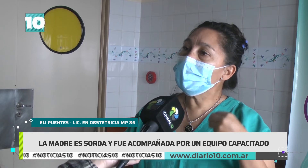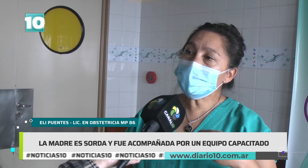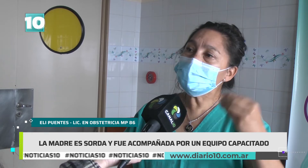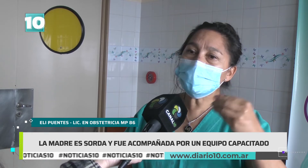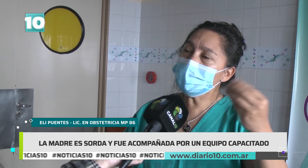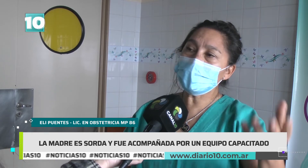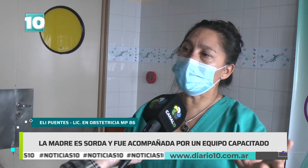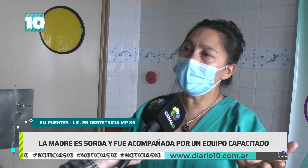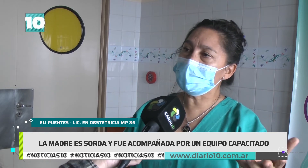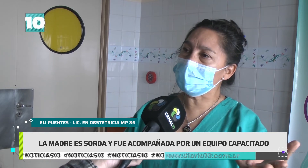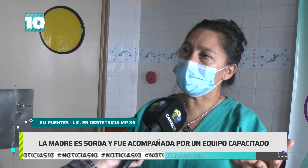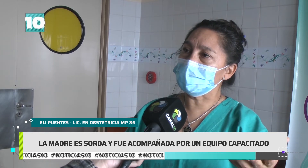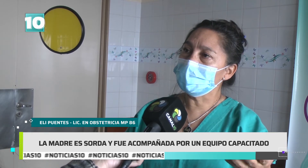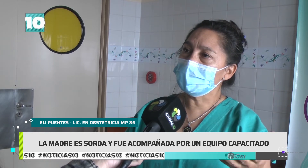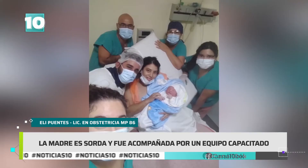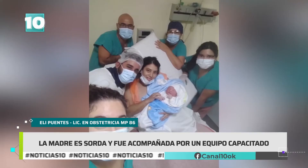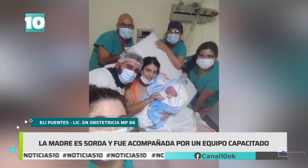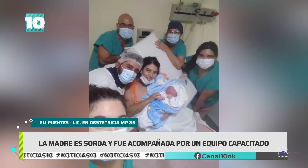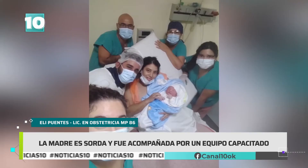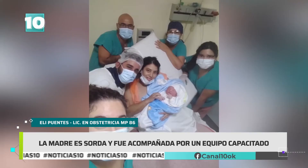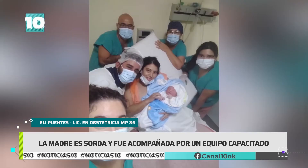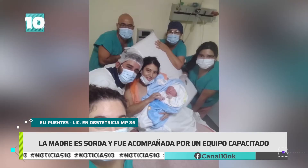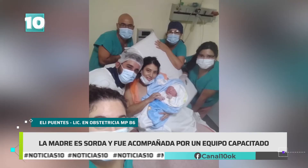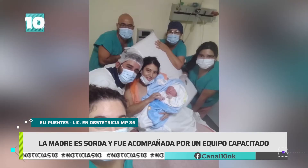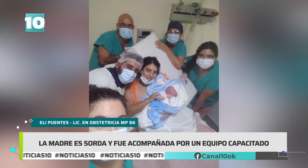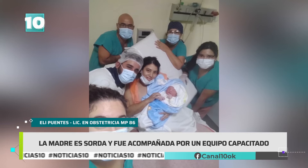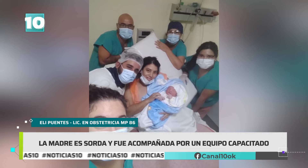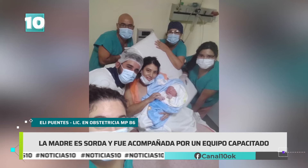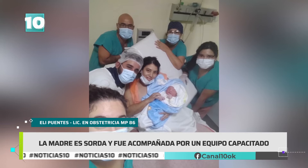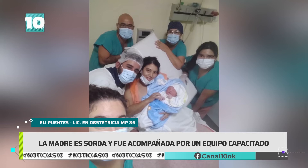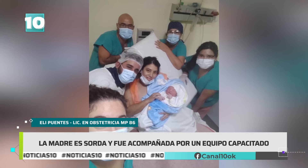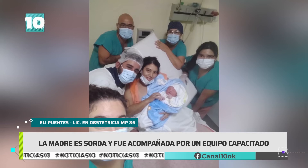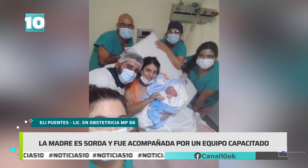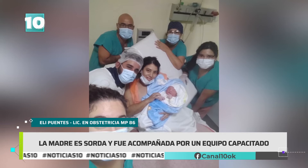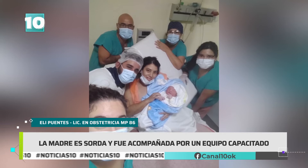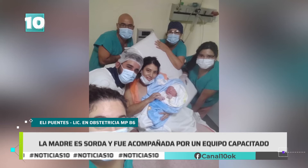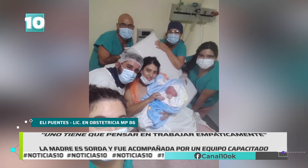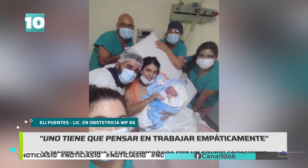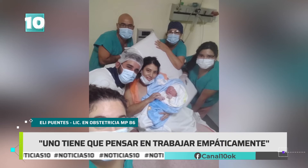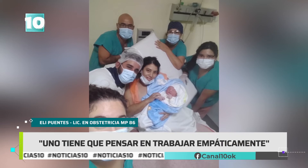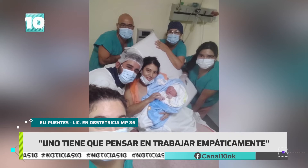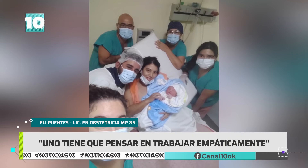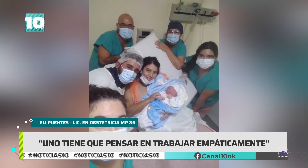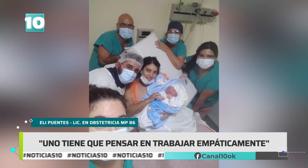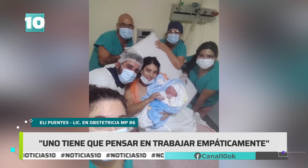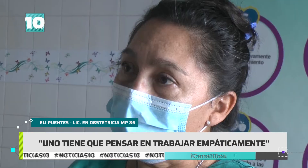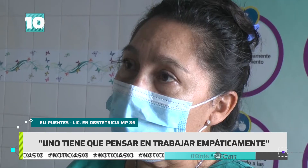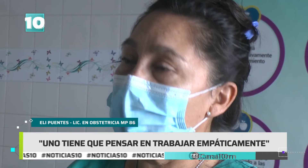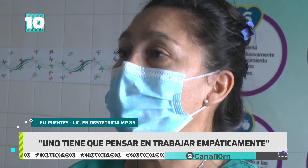ponerte siempre en el lugar del otro. Porque si vos hoy tuvieras esta dificultad, te gustaría que la gente también